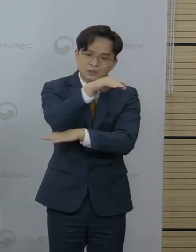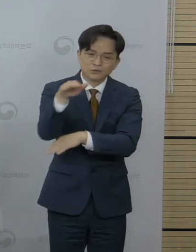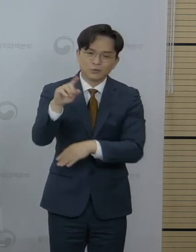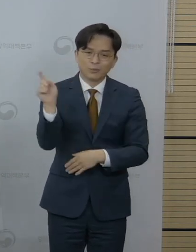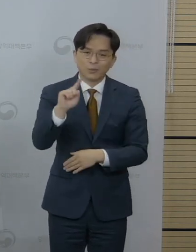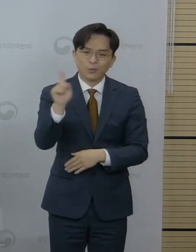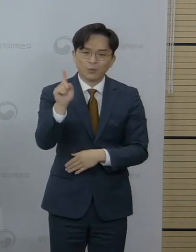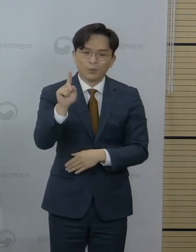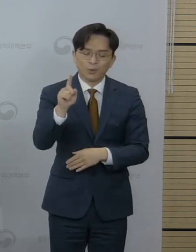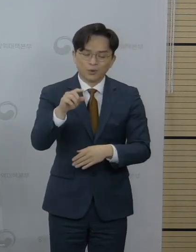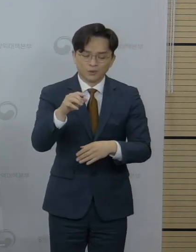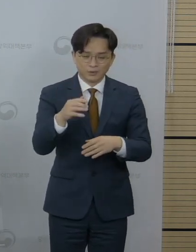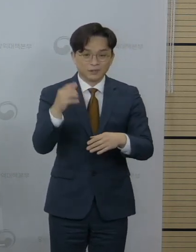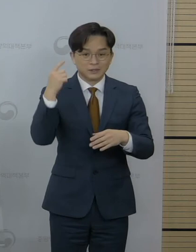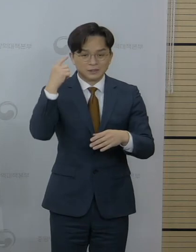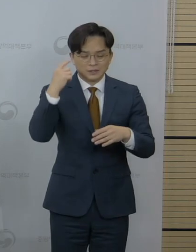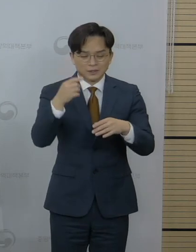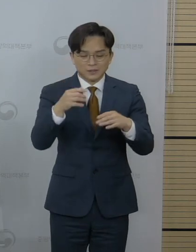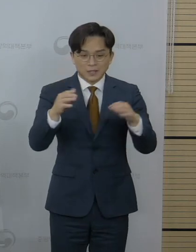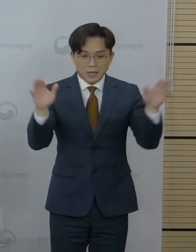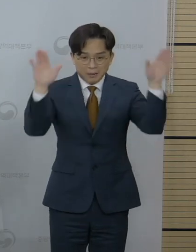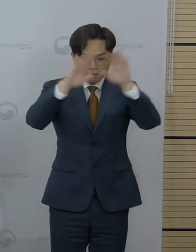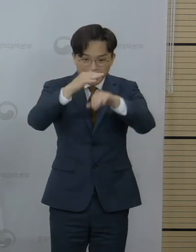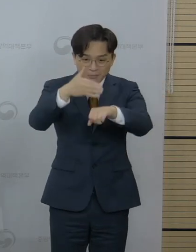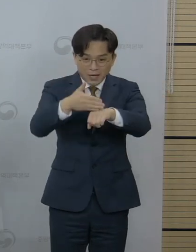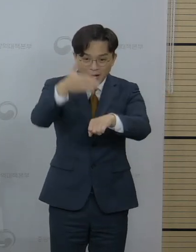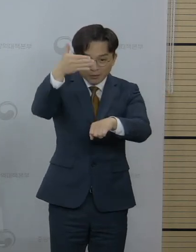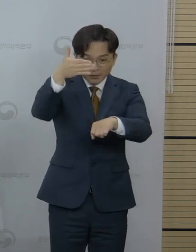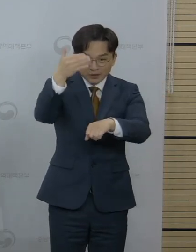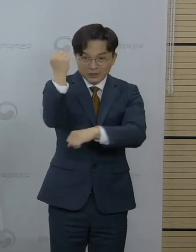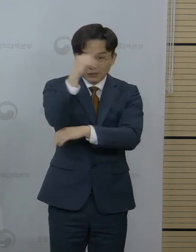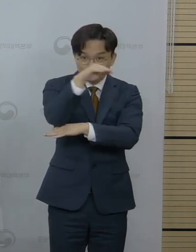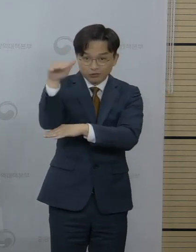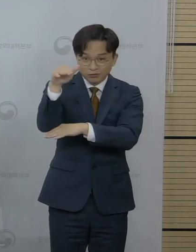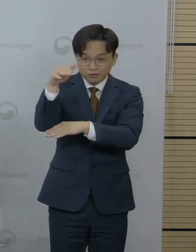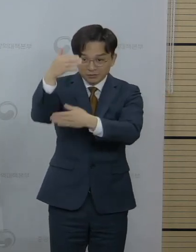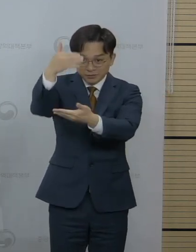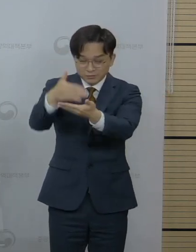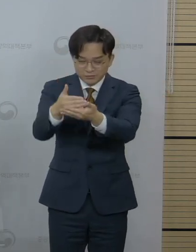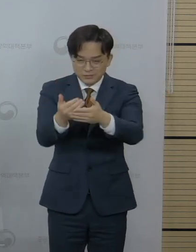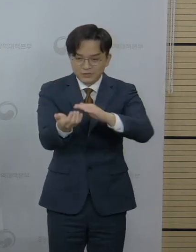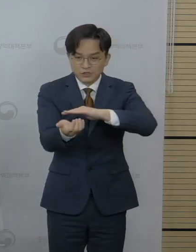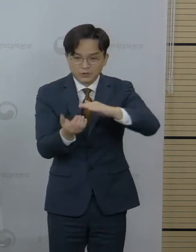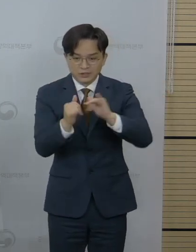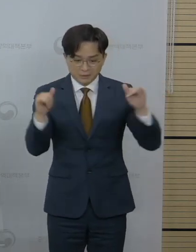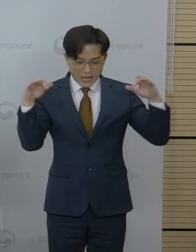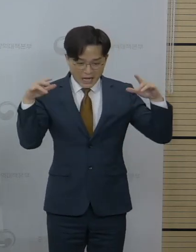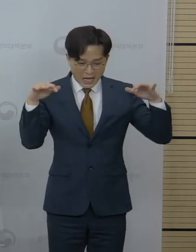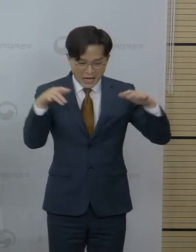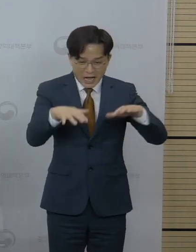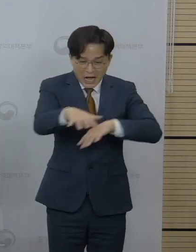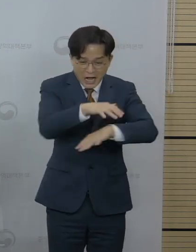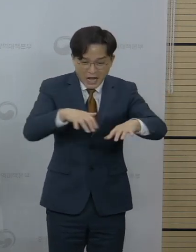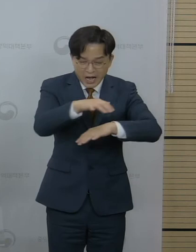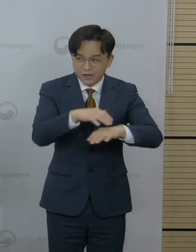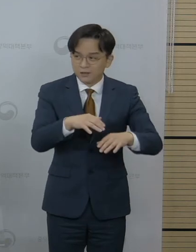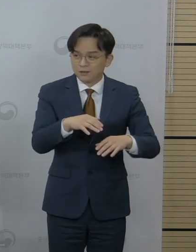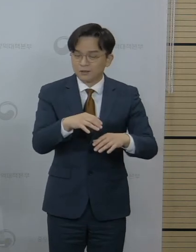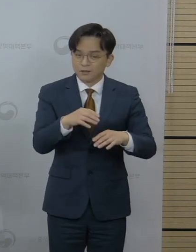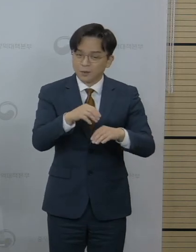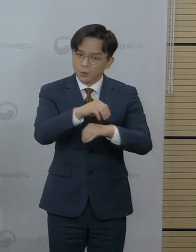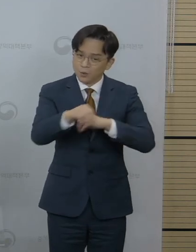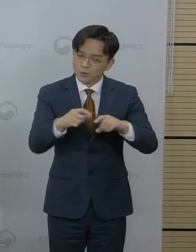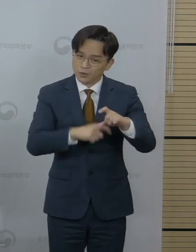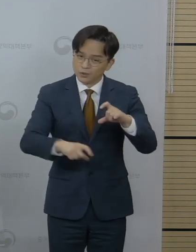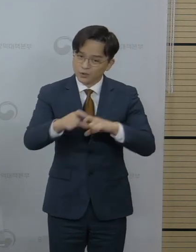오히려 밀집도를 그전 시간에 높일 수 있다라는 지적에 대해서 어떻게 생각하는지 조선일보의 정서구